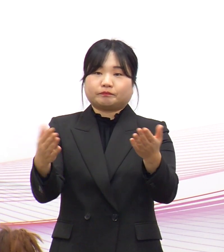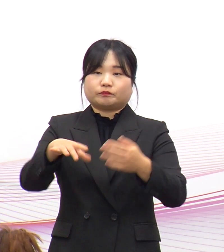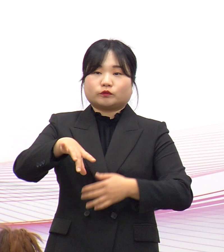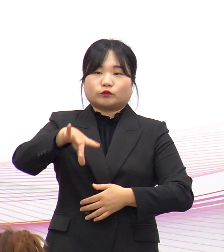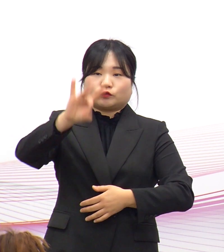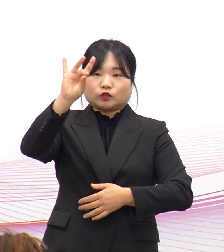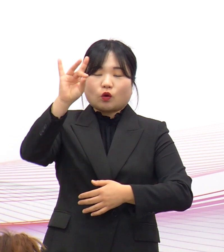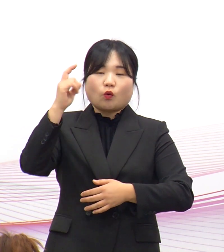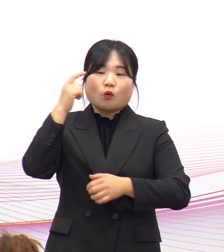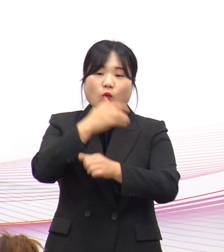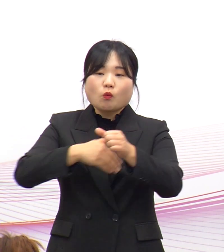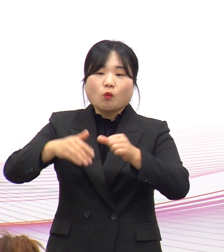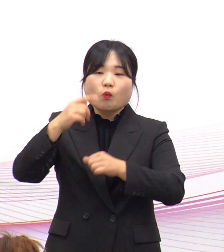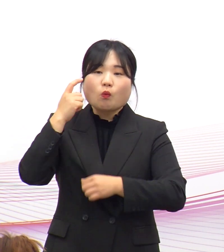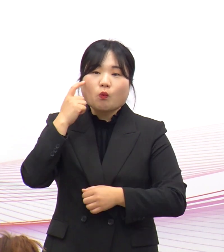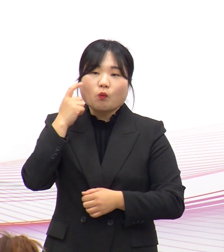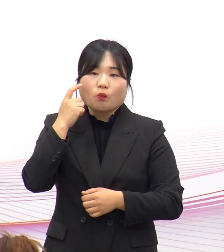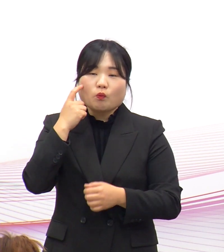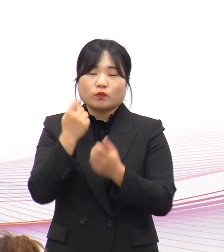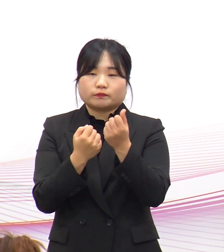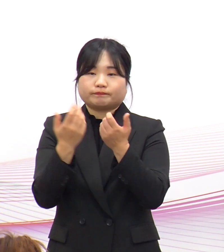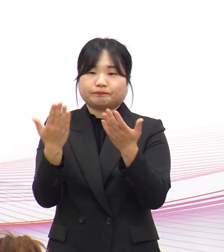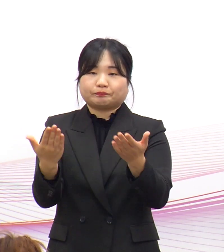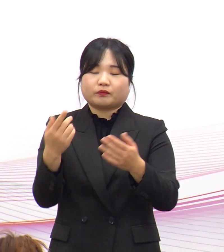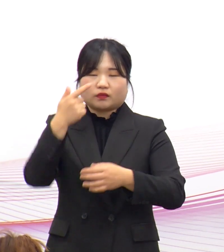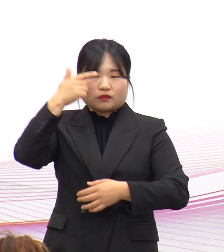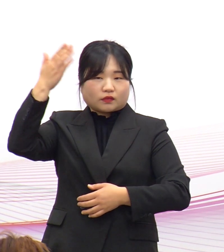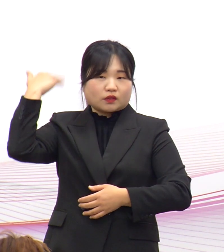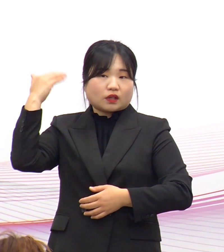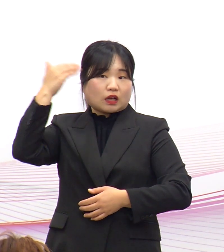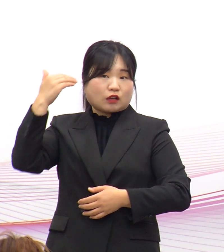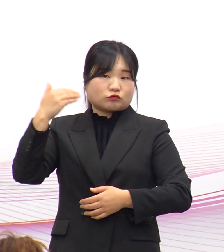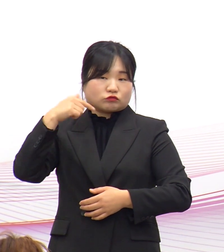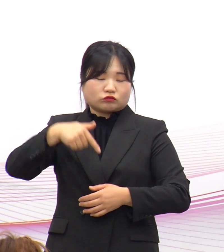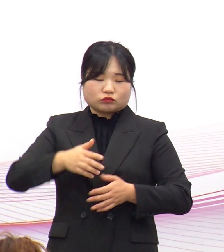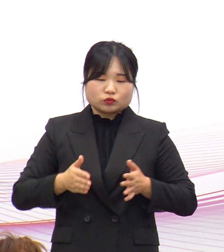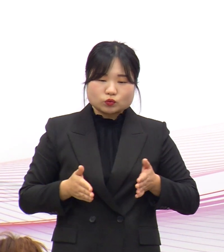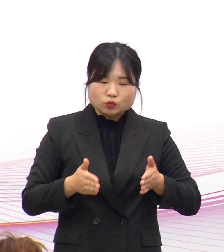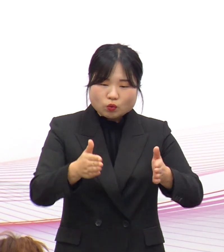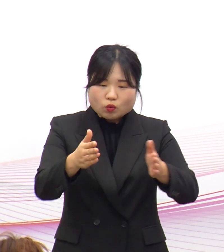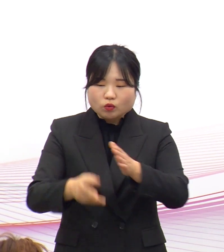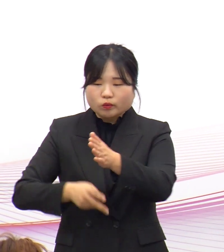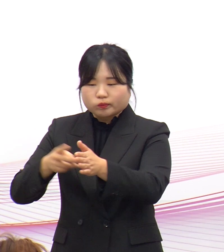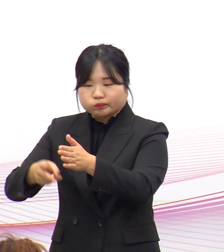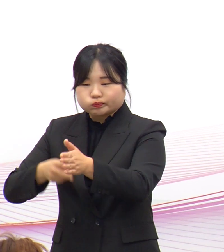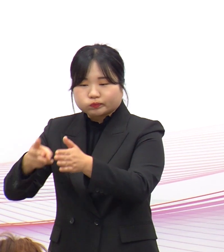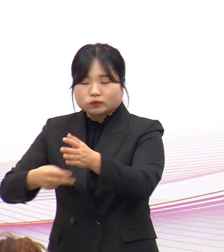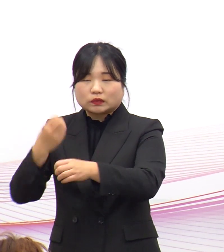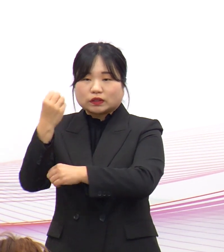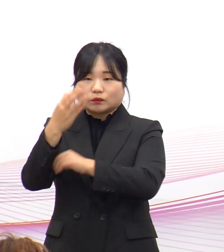우선 추진 배경을 말씀드리겠습니다. 과거 우리나라는 도로, 철도 등 기반